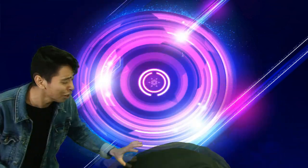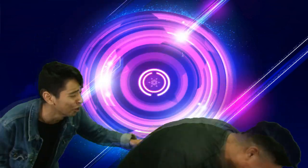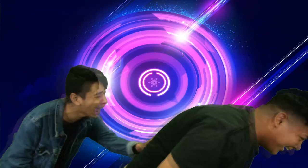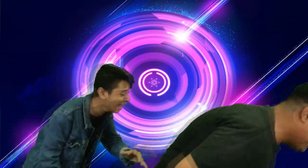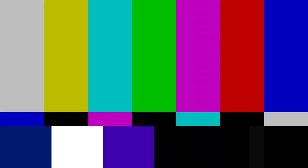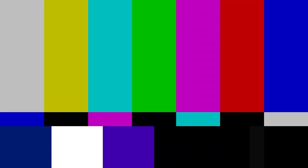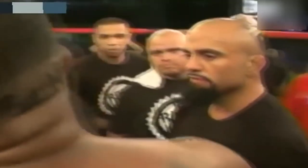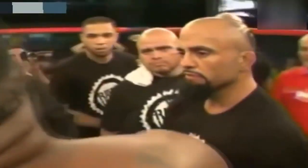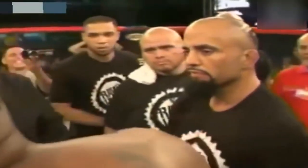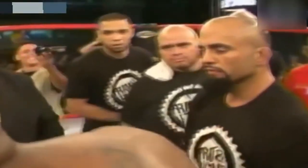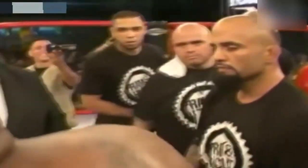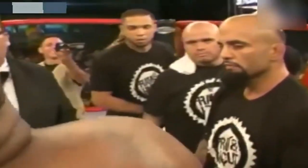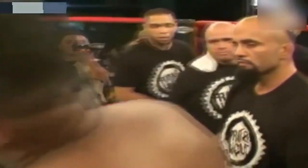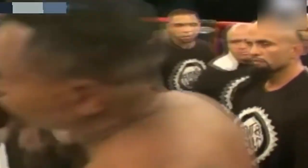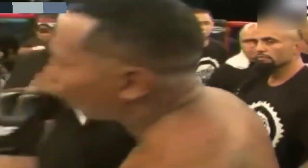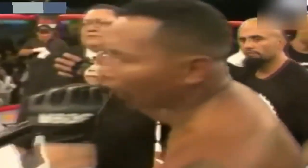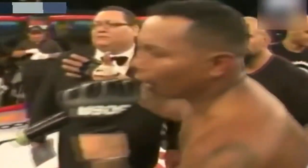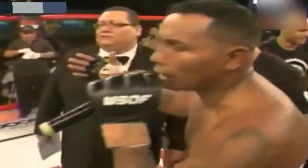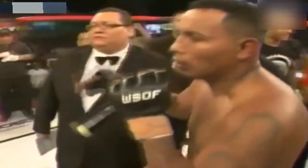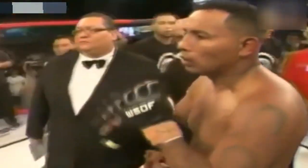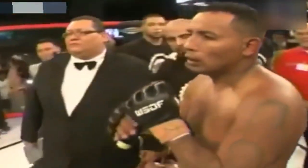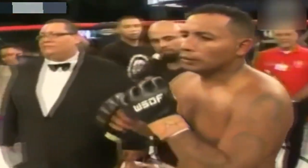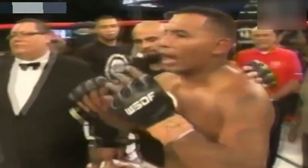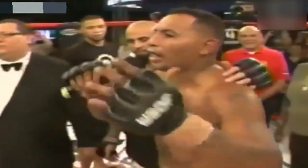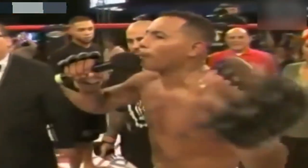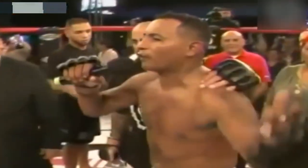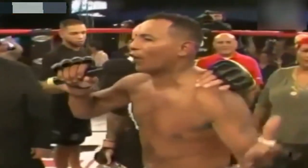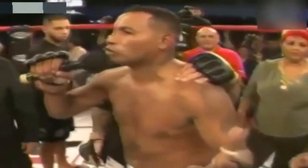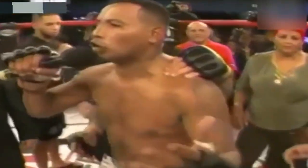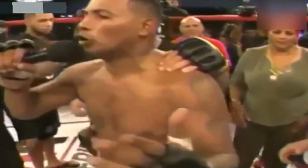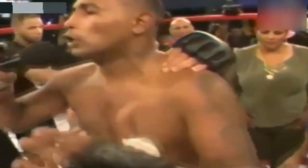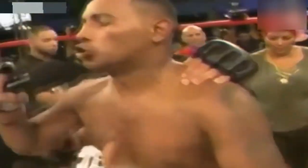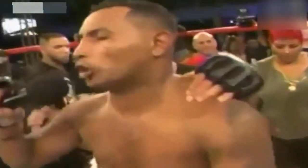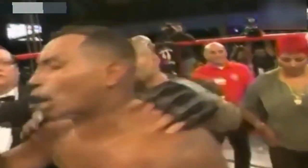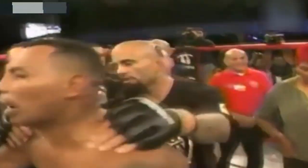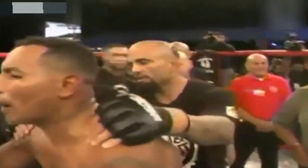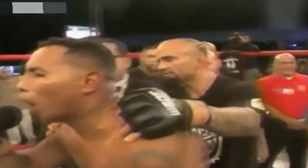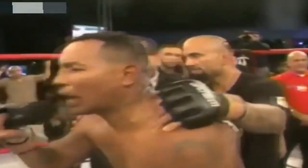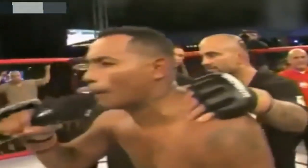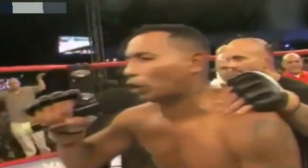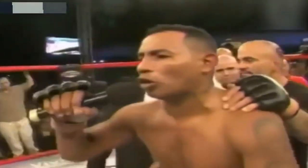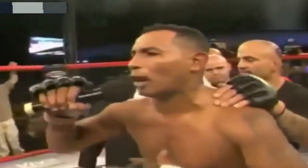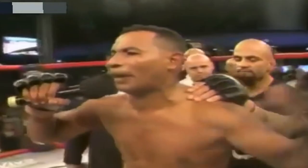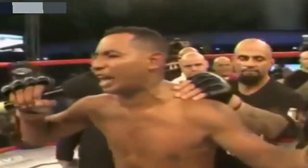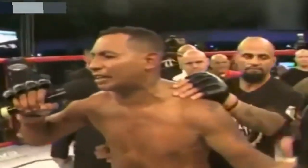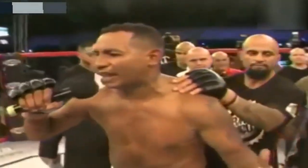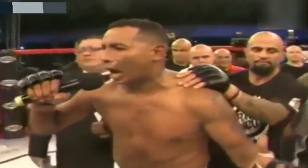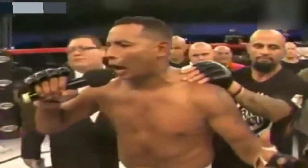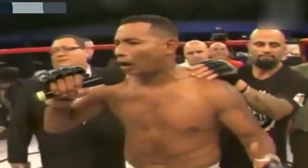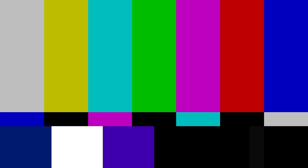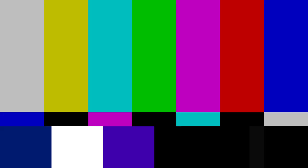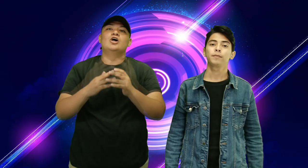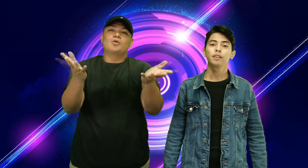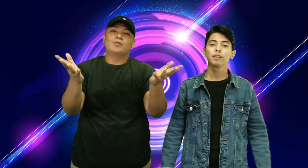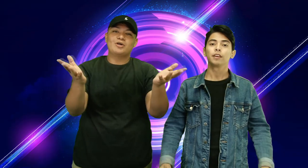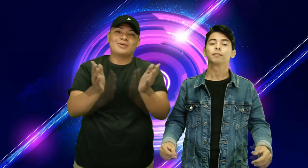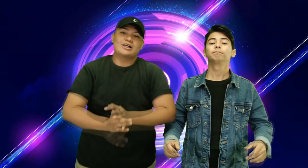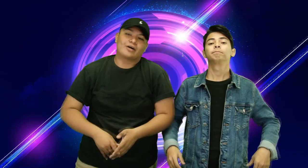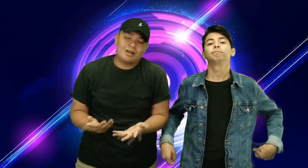por nicaragua nadie es perfecto yo tengo las bolas pero no la experiencia bueno pues que nos calmamos